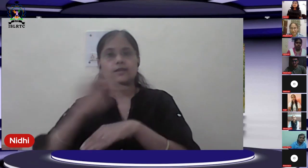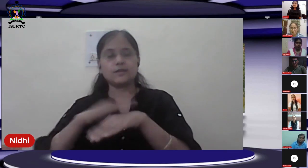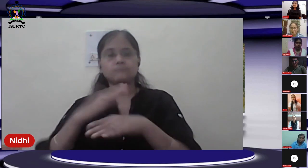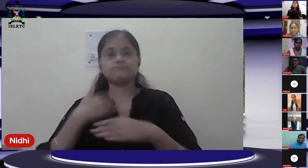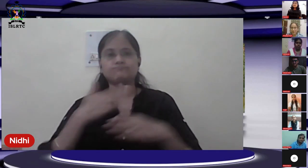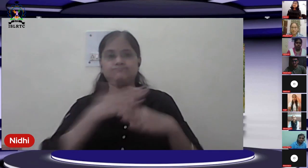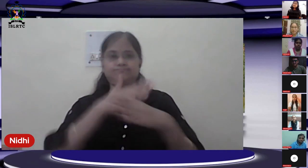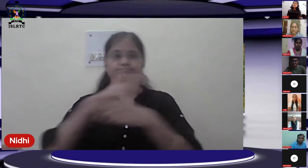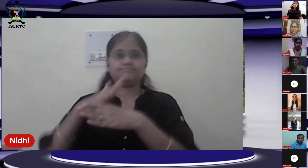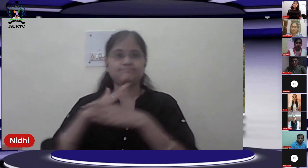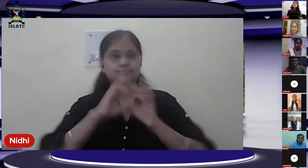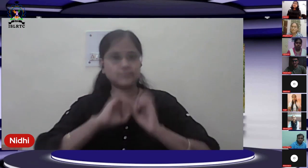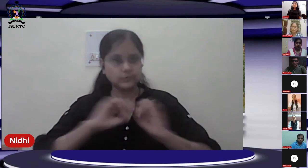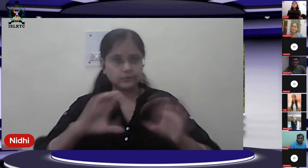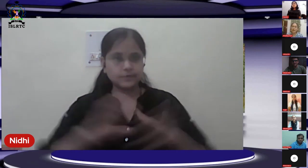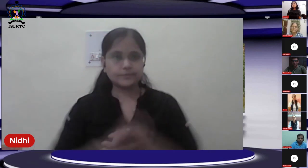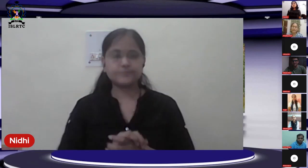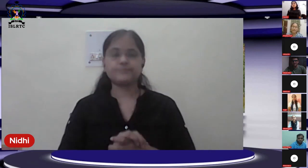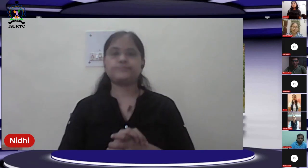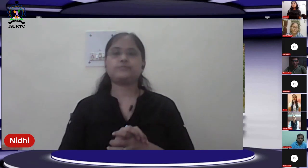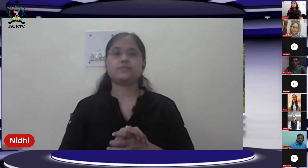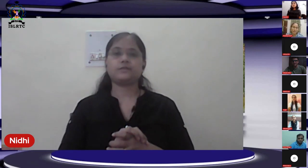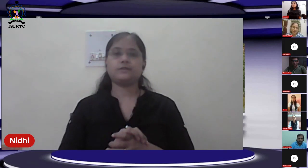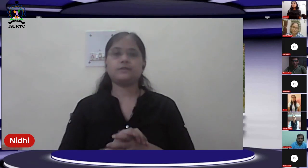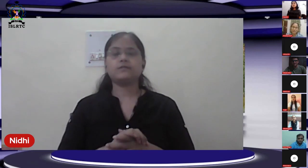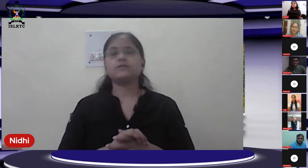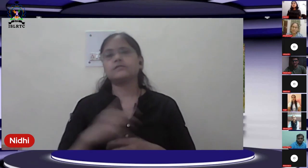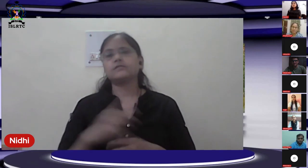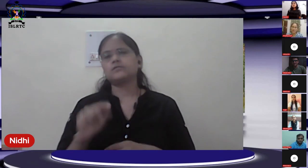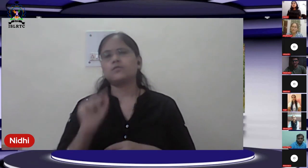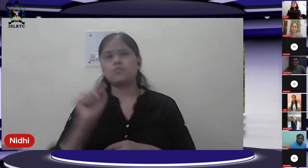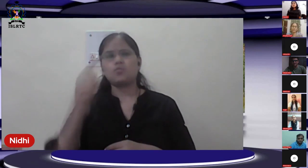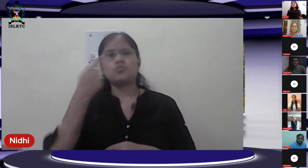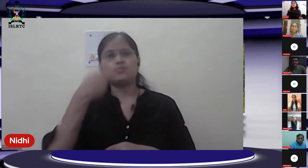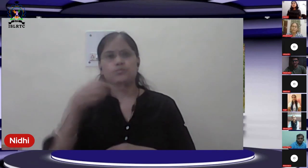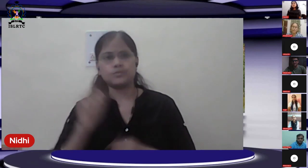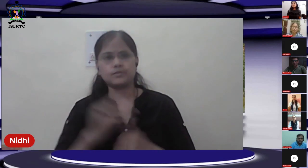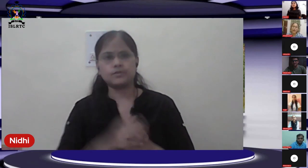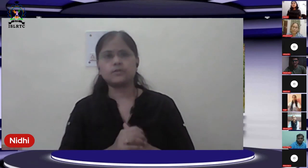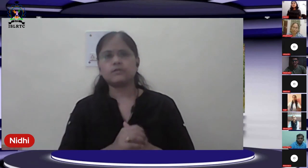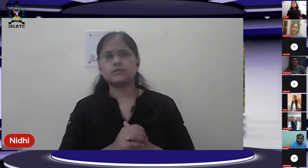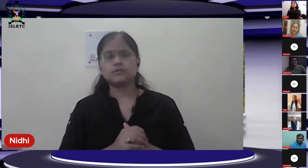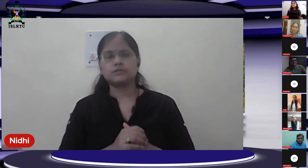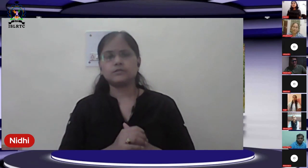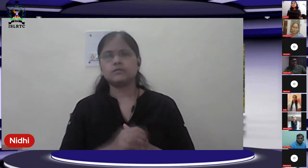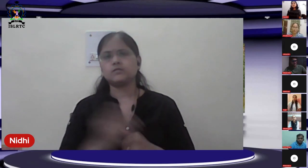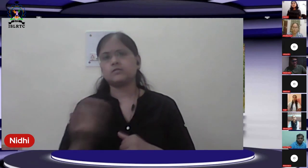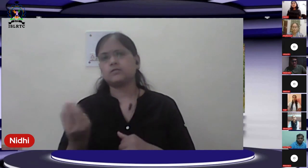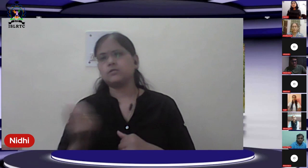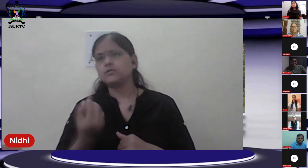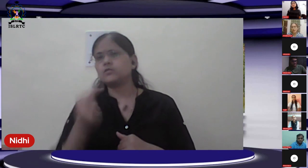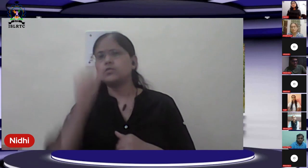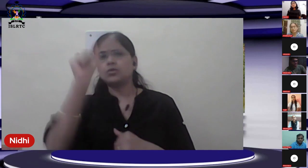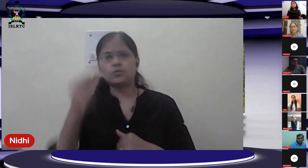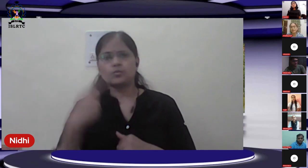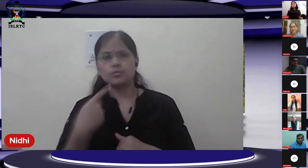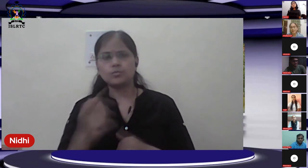है। बहुत सही बात है, मतलब इसमें से जितनी भी बात हम यहाँ पे इस मंच में आज कर रहे